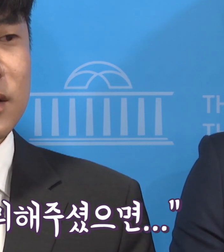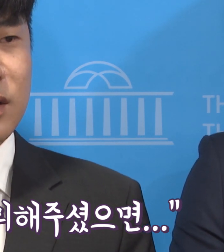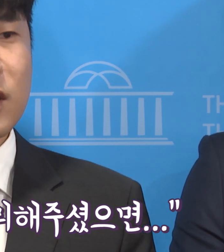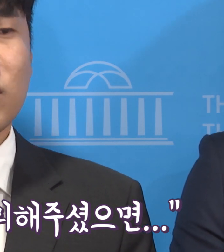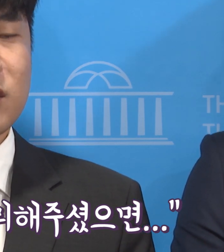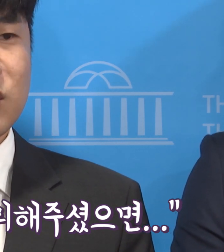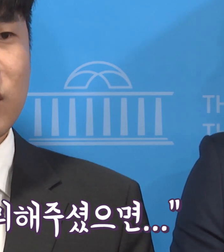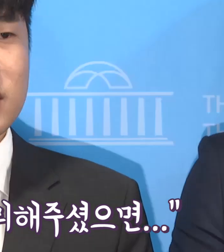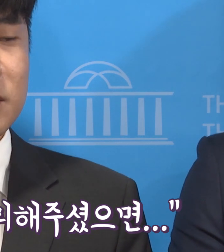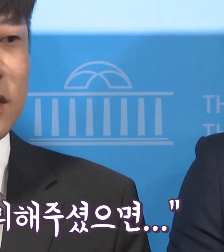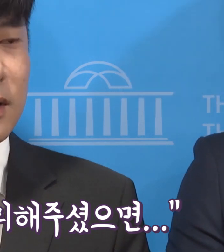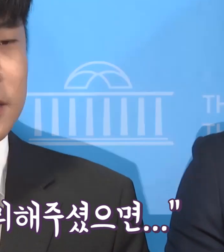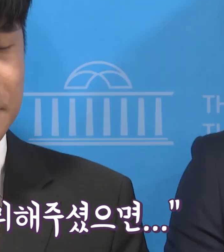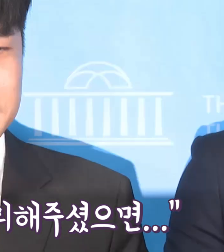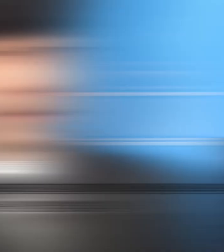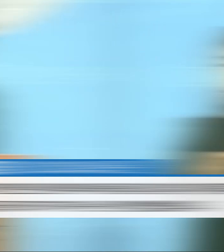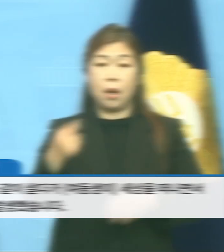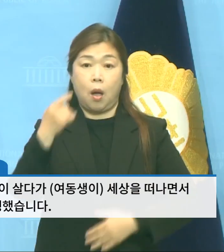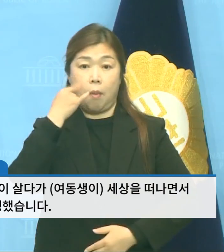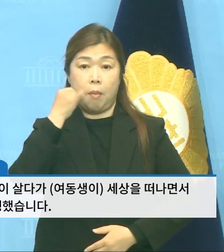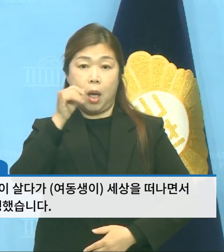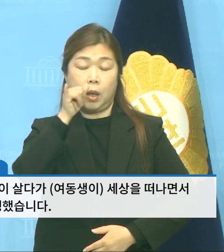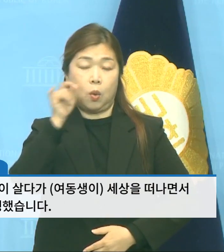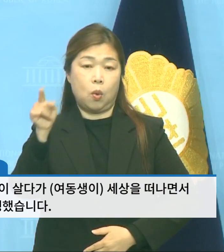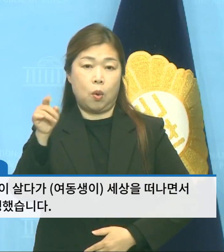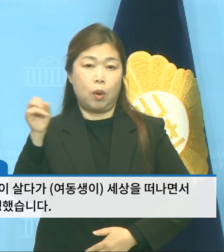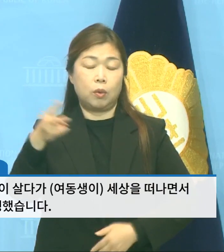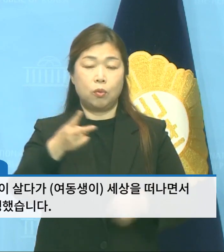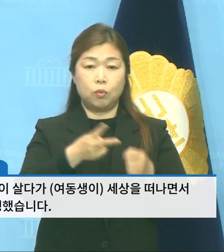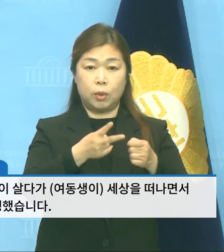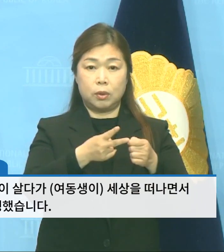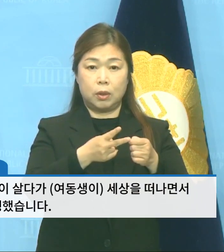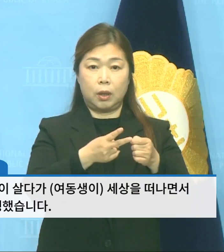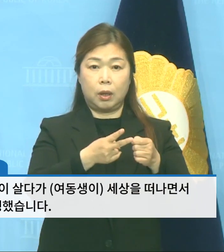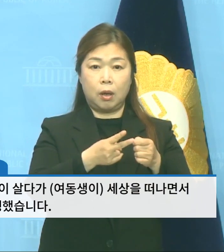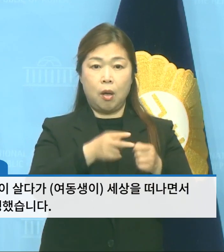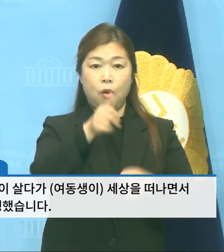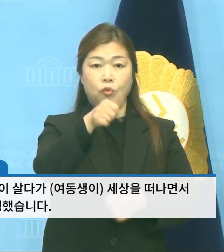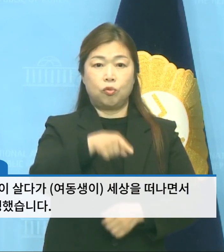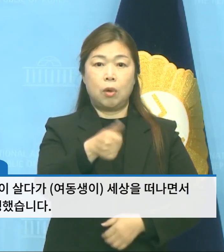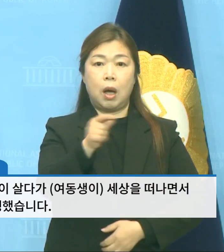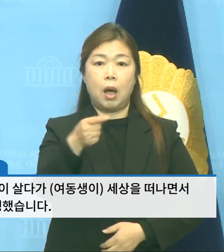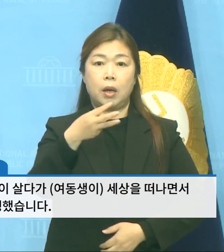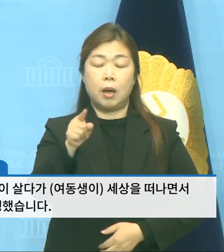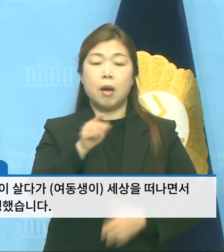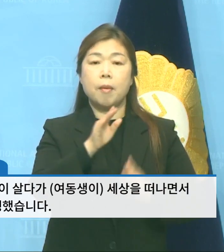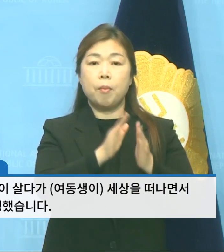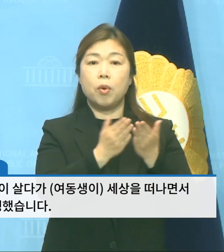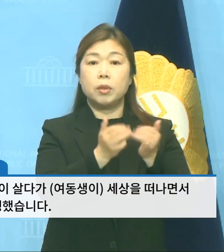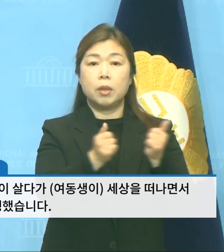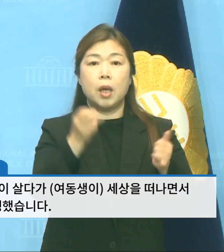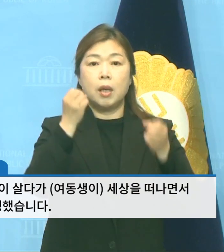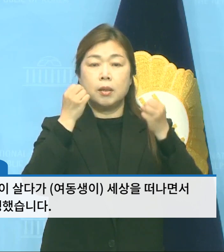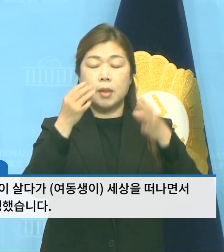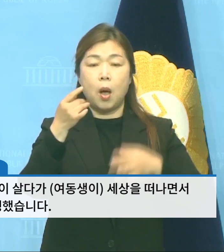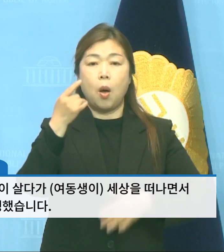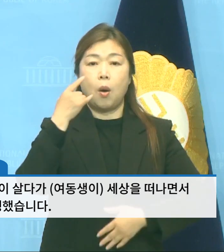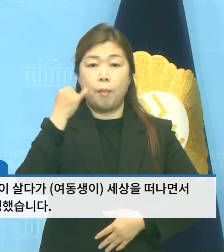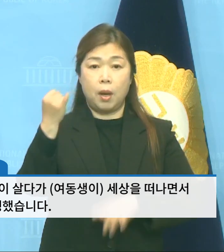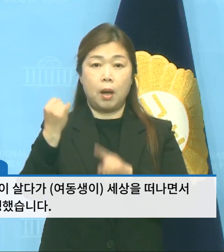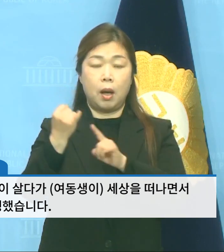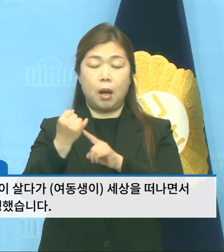잘 처리해 주셨으면 좋겠습니다. 페이의 쿠아라 사건의 장본인은 새엄마와